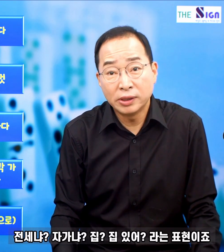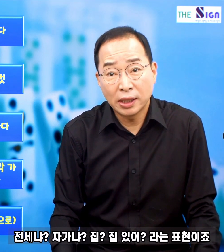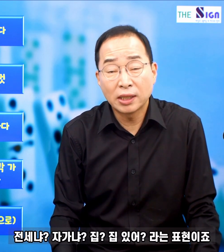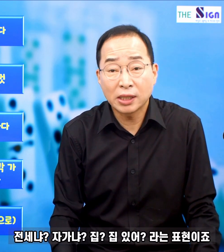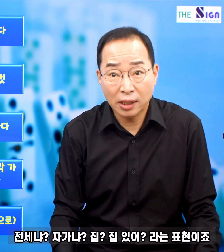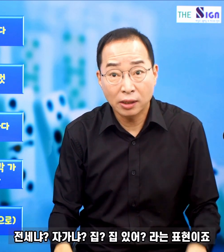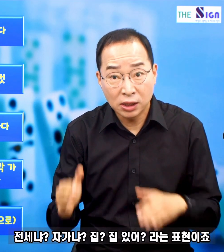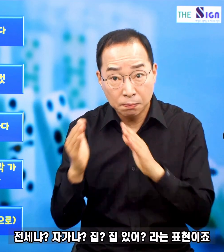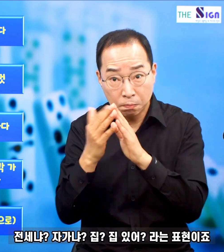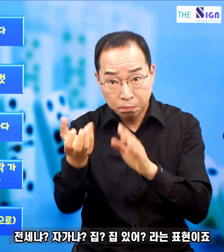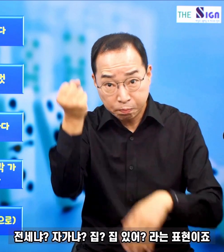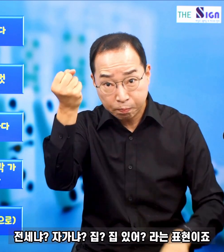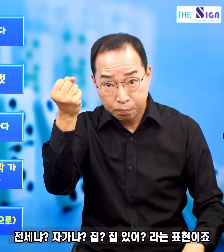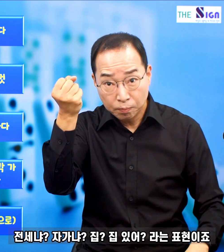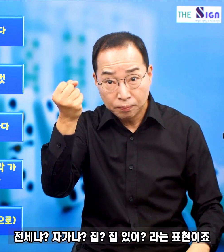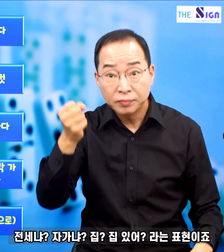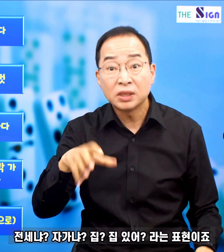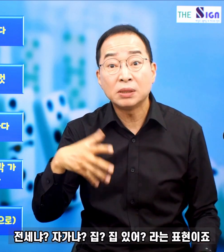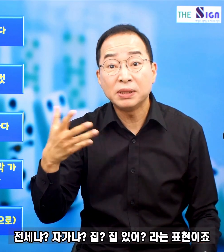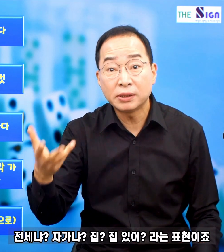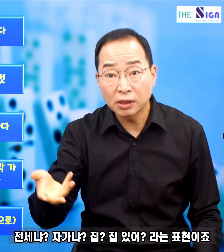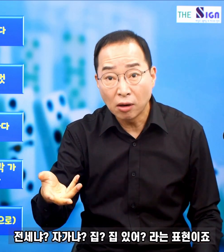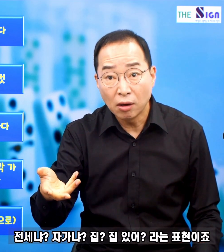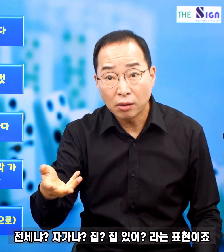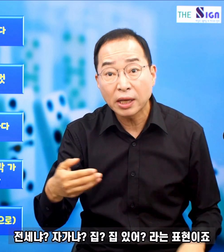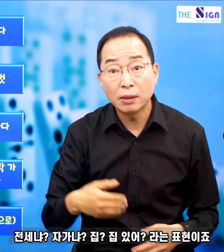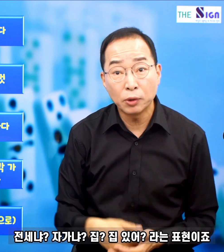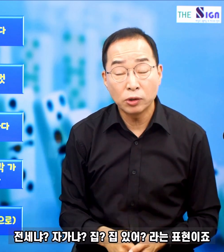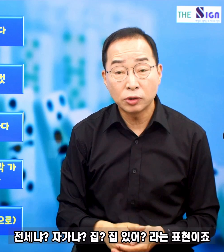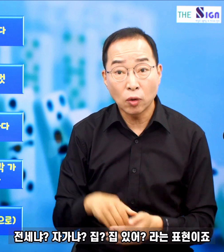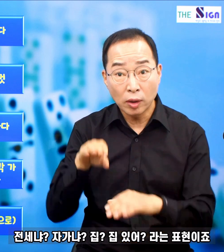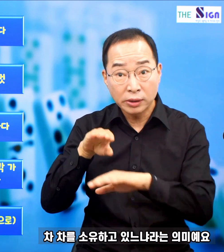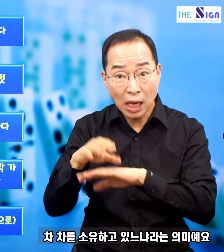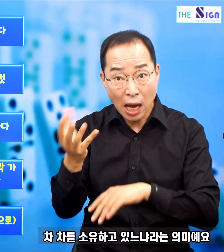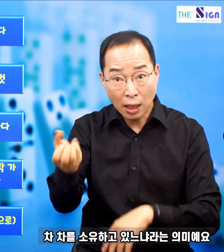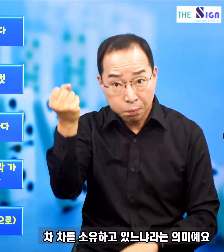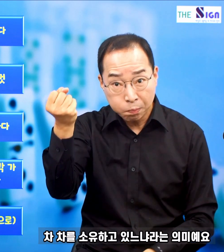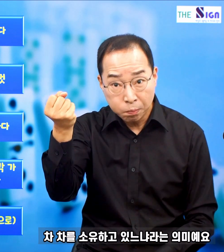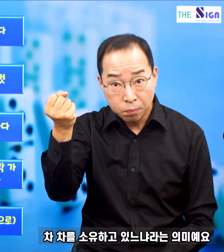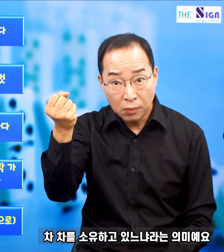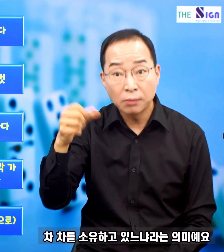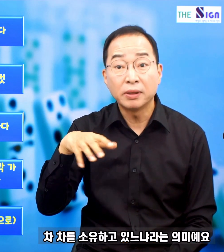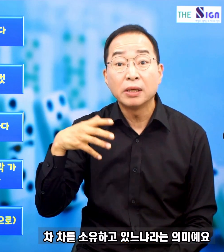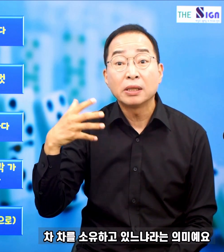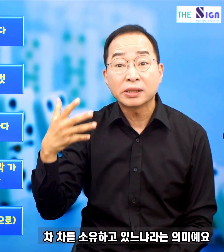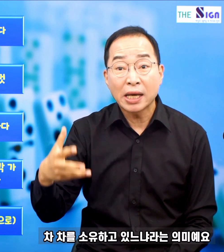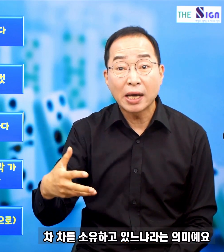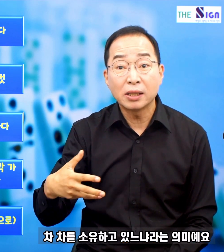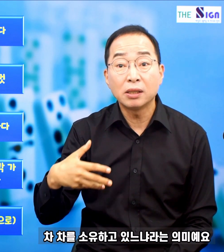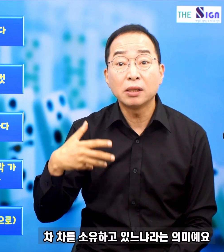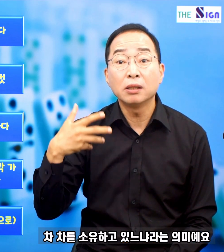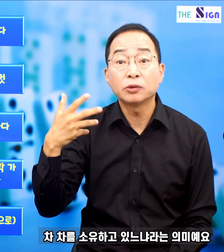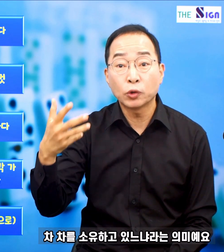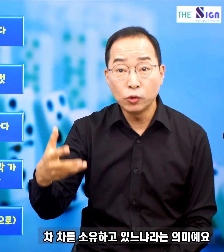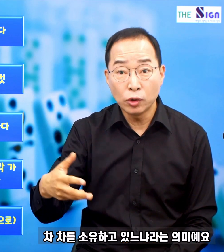전세냐, 자가냐, 집 있어? 라는 표현이죠. 차. 그럼 차를